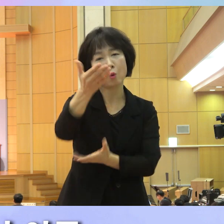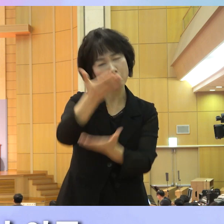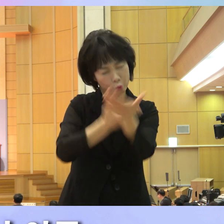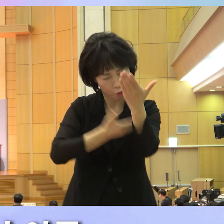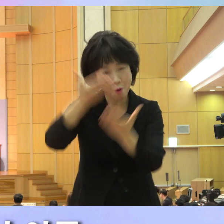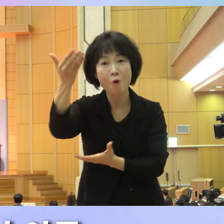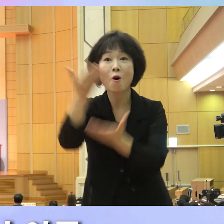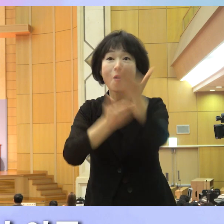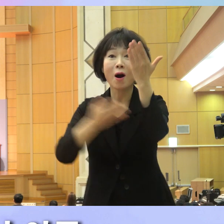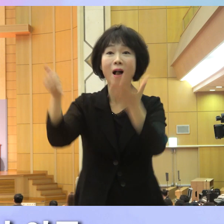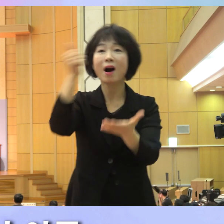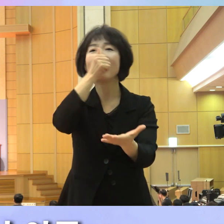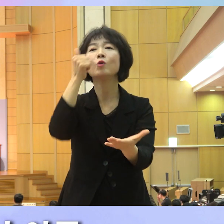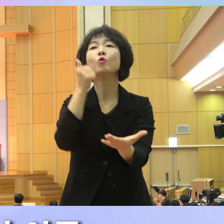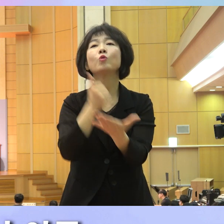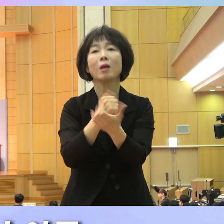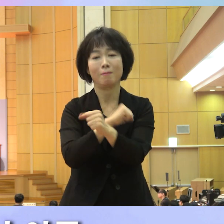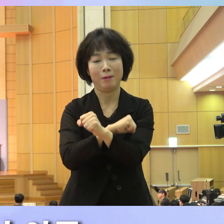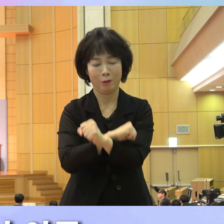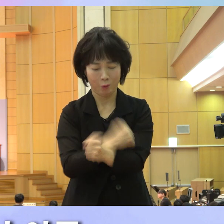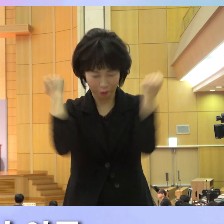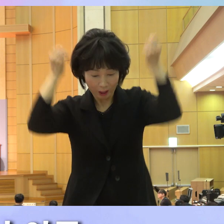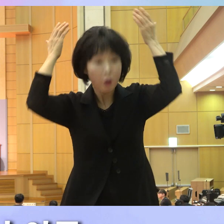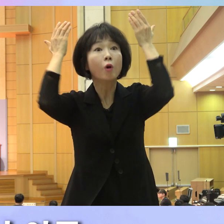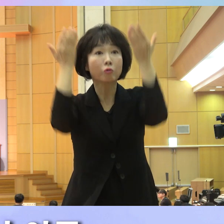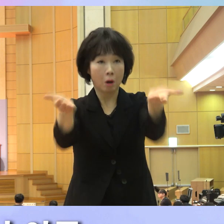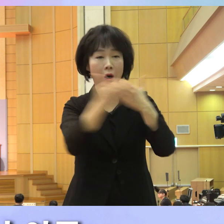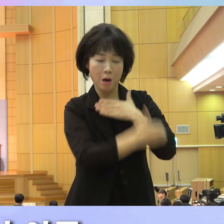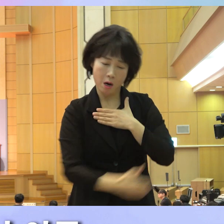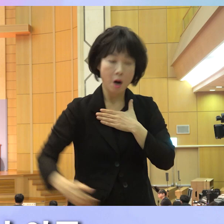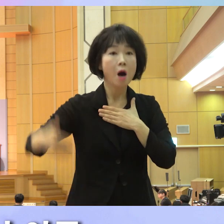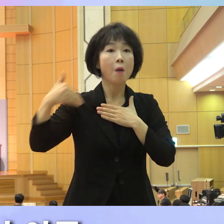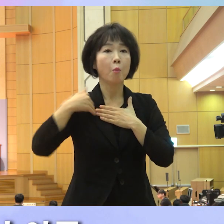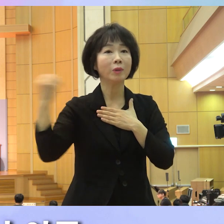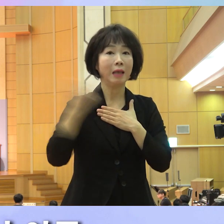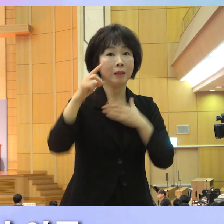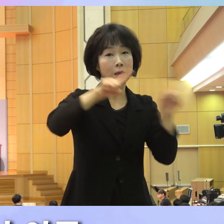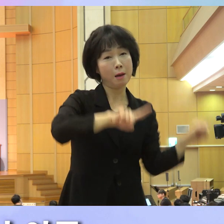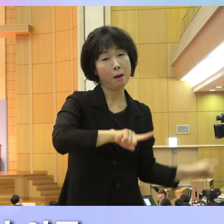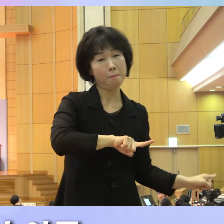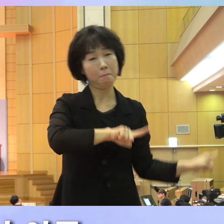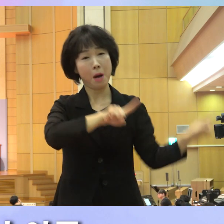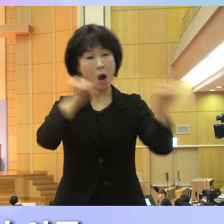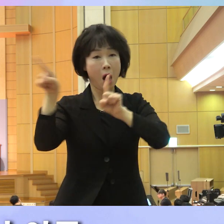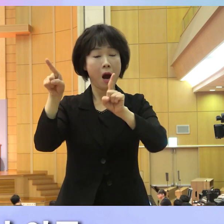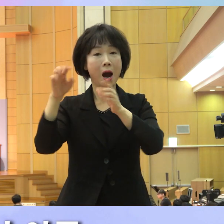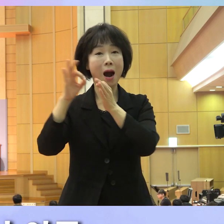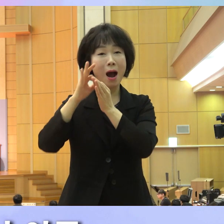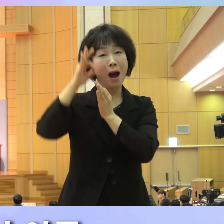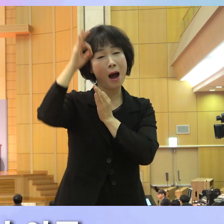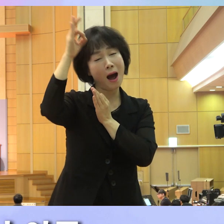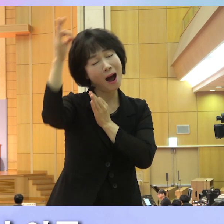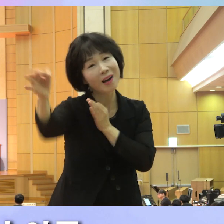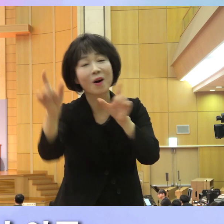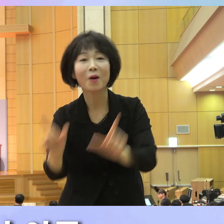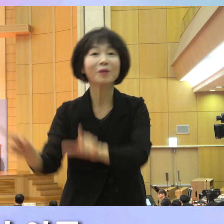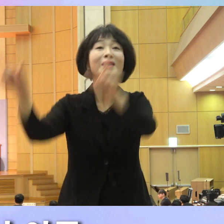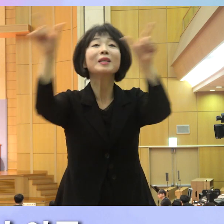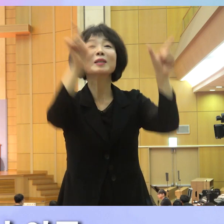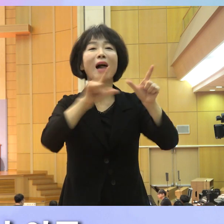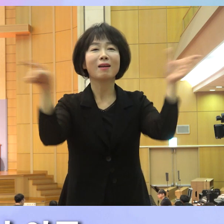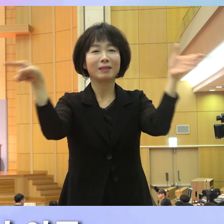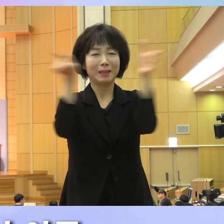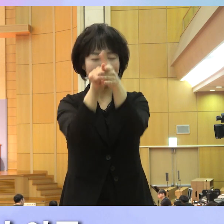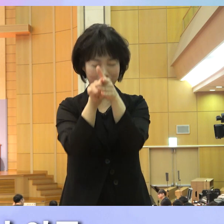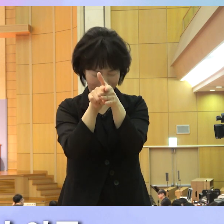성도가 서로 교통하는 것과 죄를 사하여 주시는 것과 몸이 다시 사는 것과